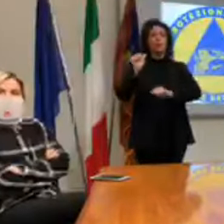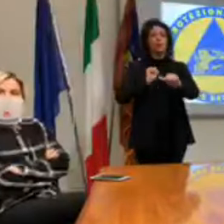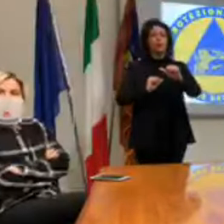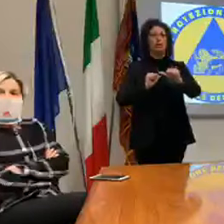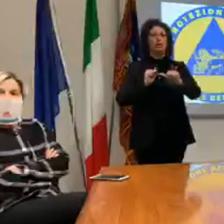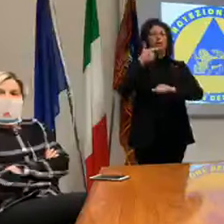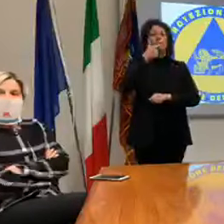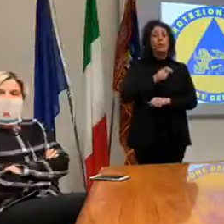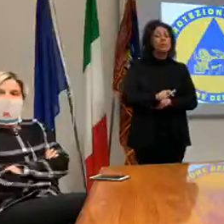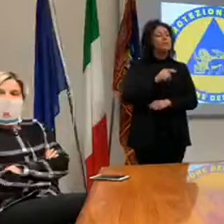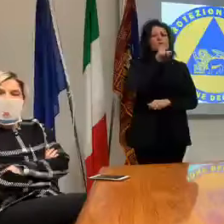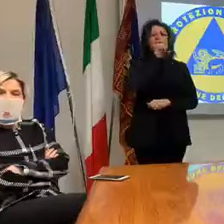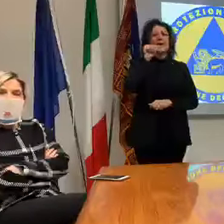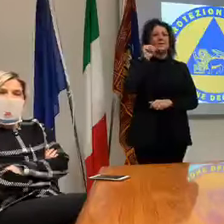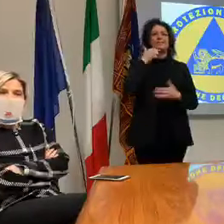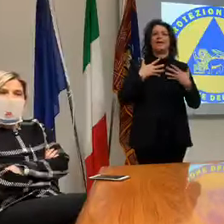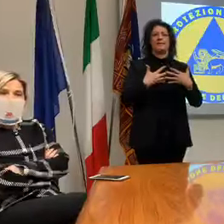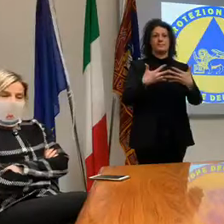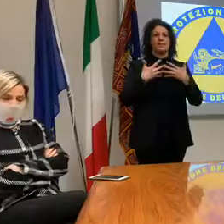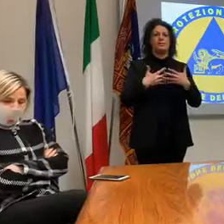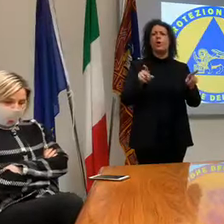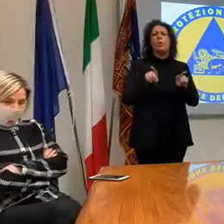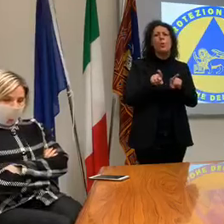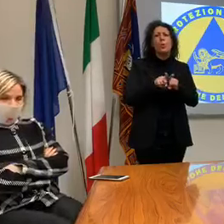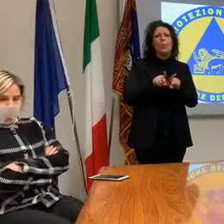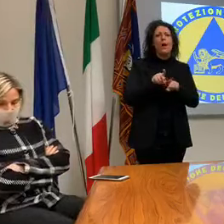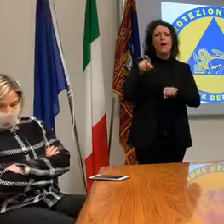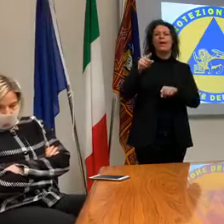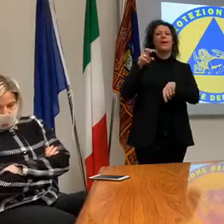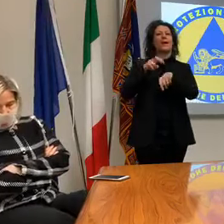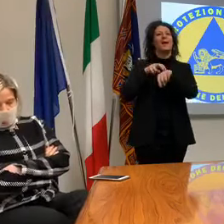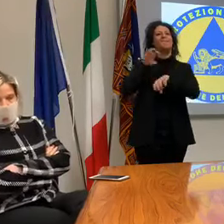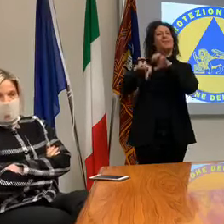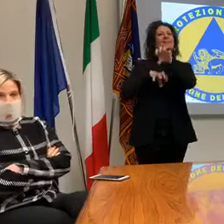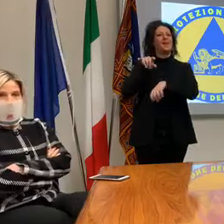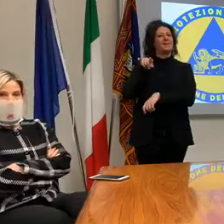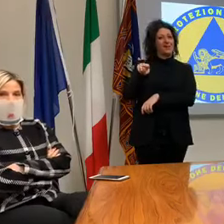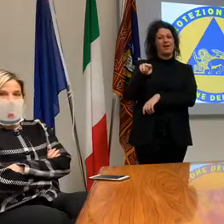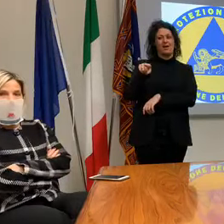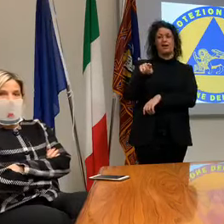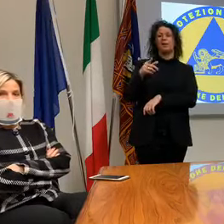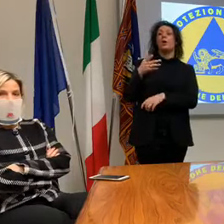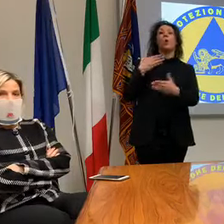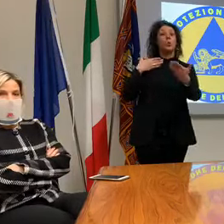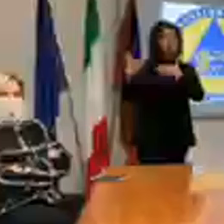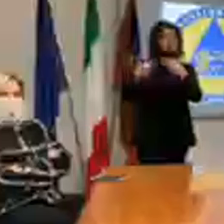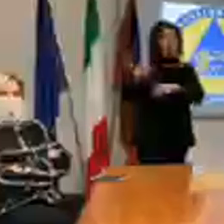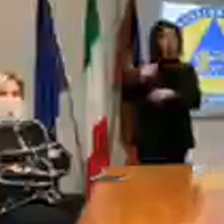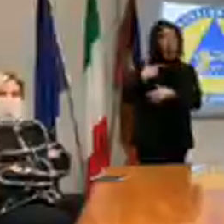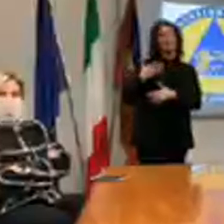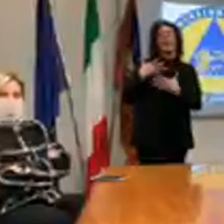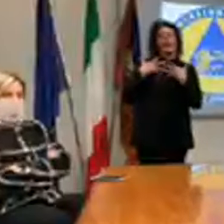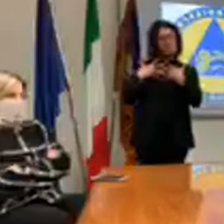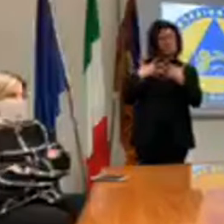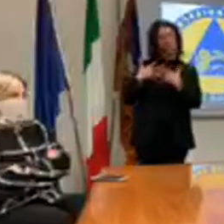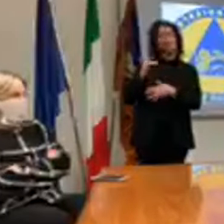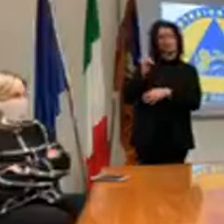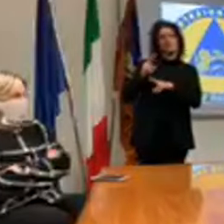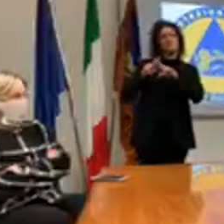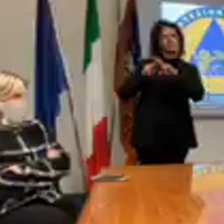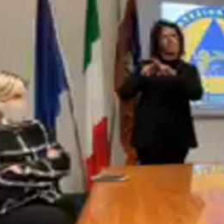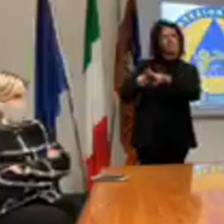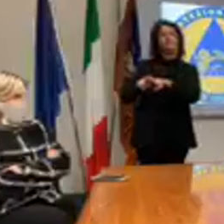respiratore. Lo stesso principio l'abbiamo adottato per i veterinari, ci sono i respiratori per le urgenze, ma nel nostro censimento ci sono dei